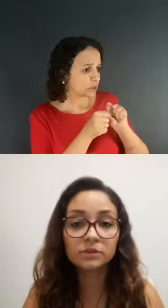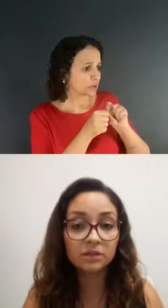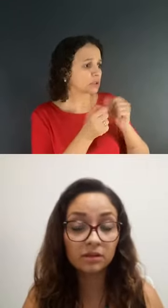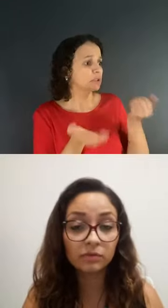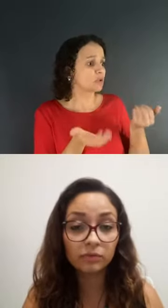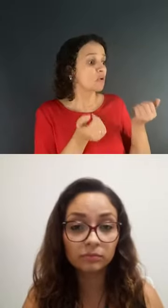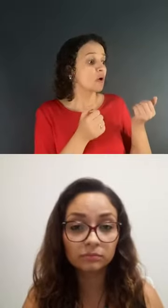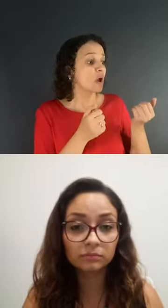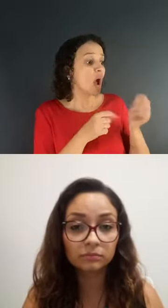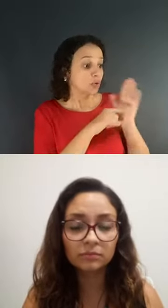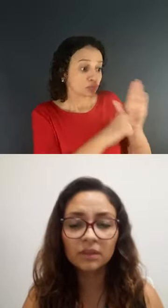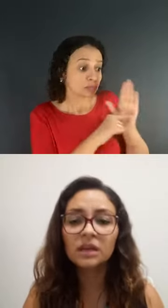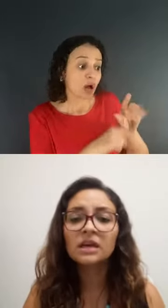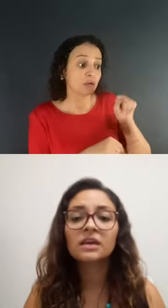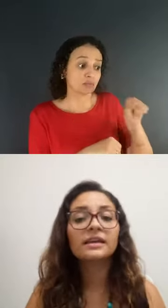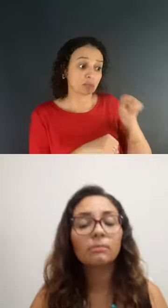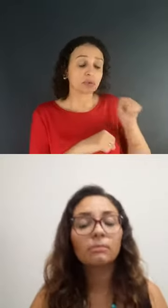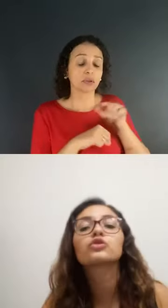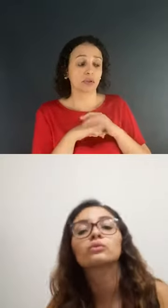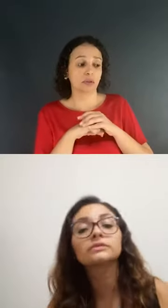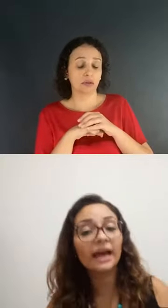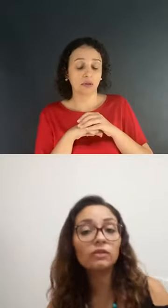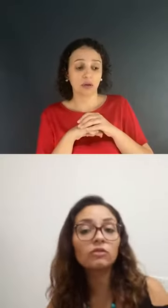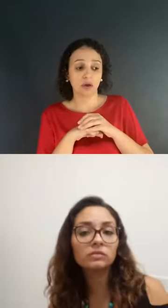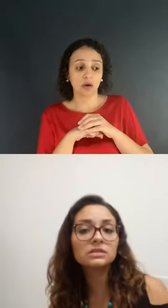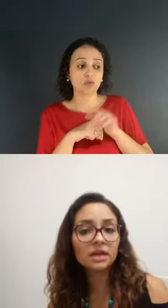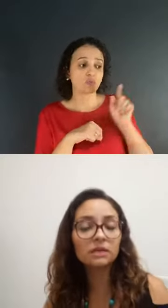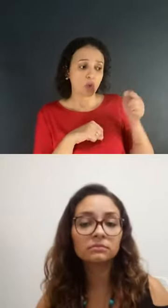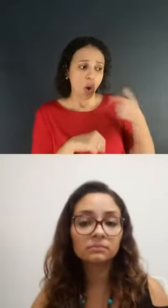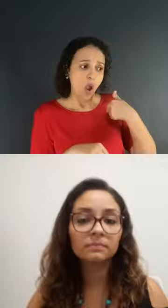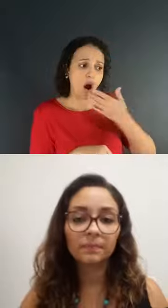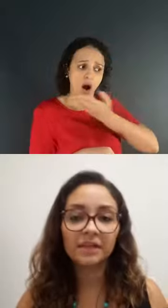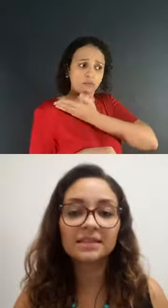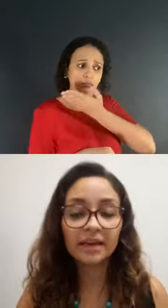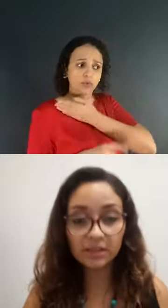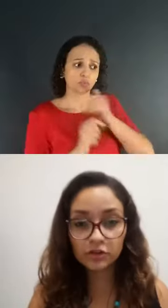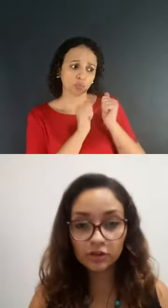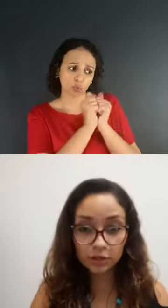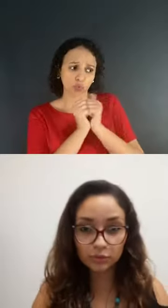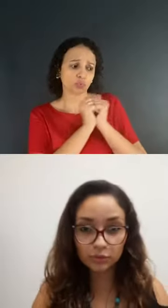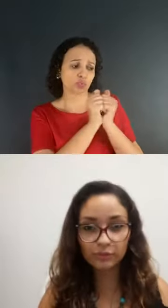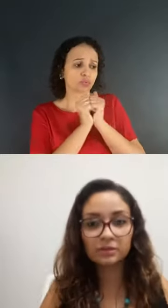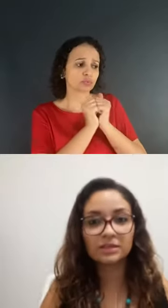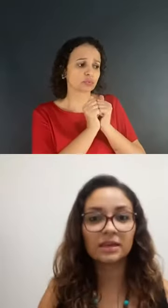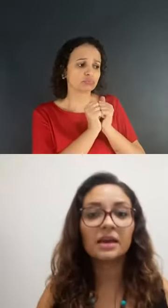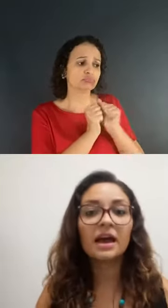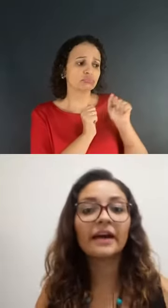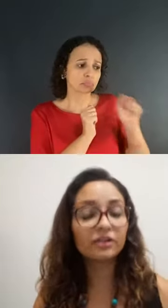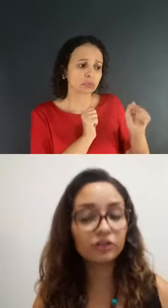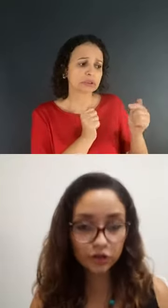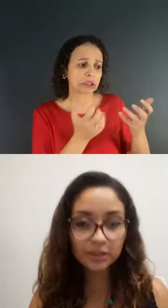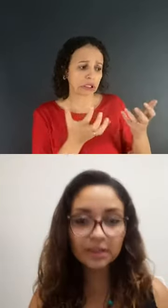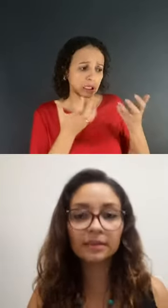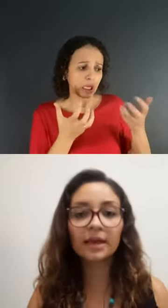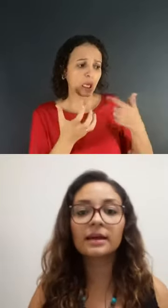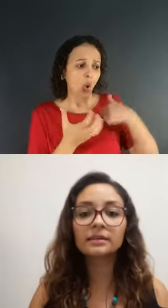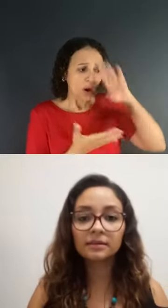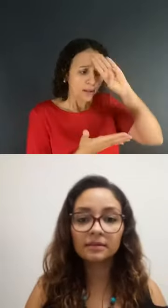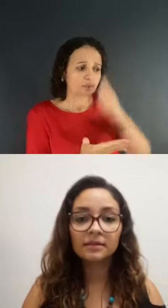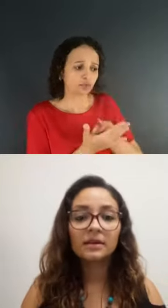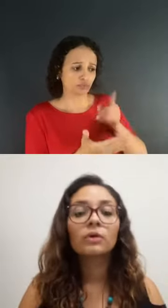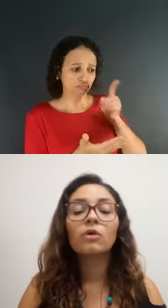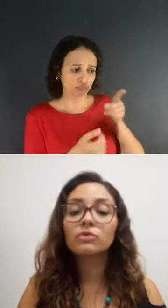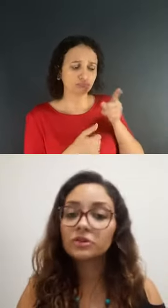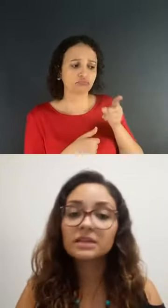relacionamento abusivo, que ela pode contar com você para sair disso, que você acredita